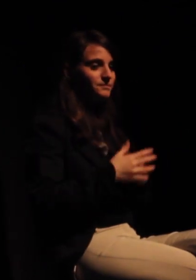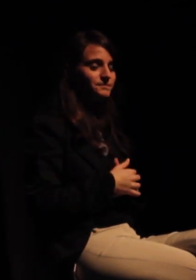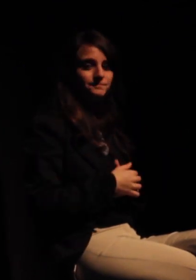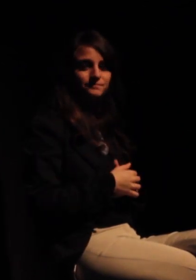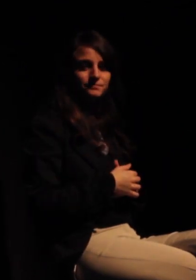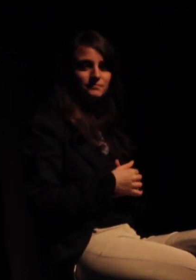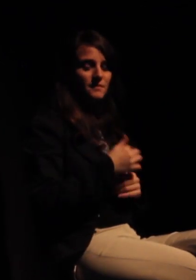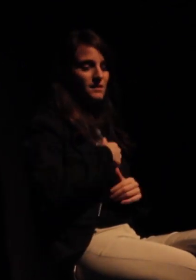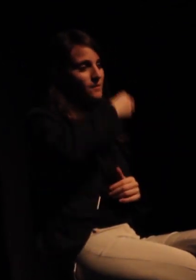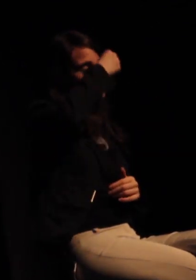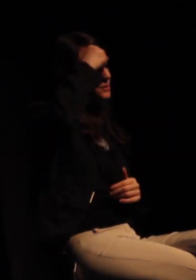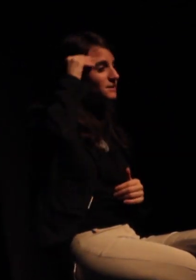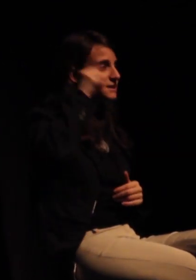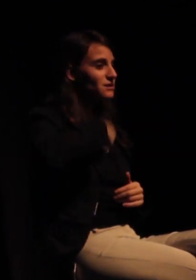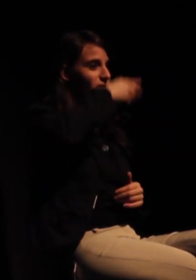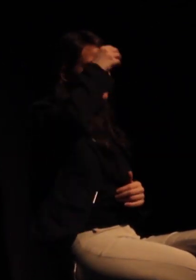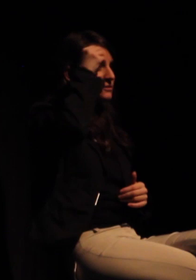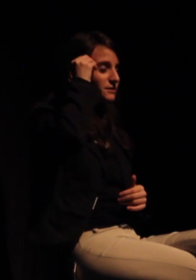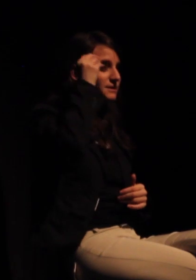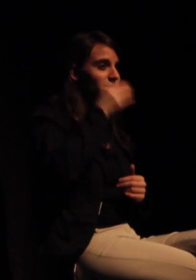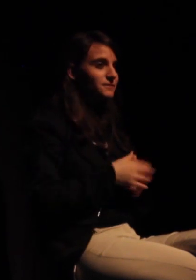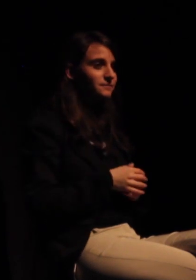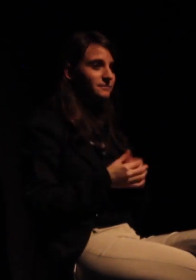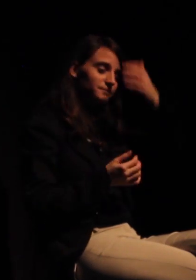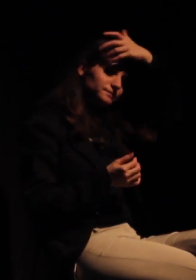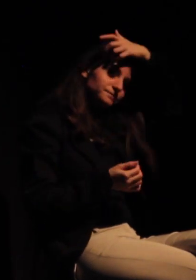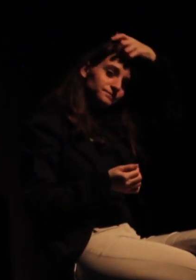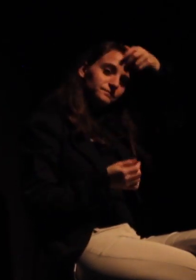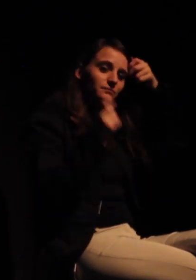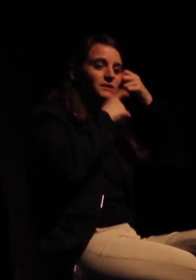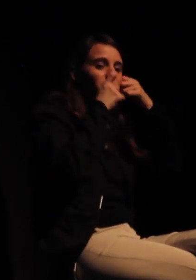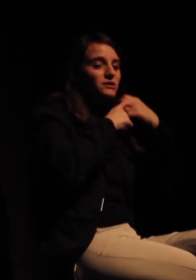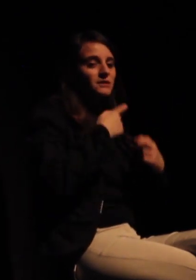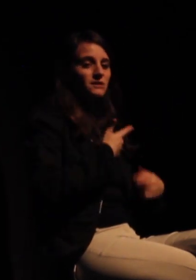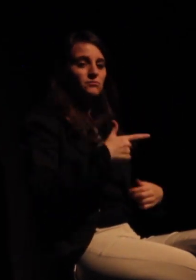refrão: eu sou inocente, isso